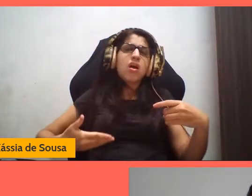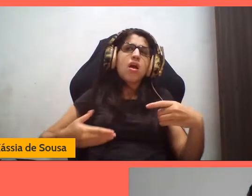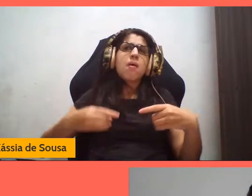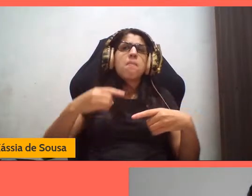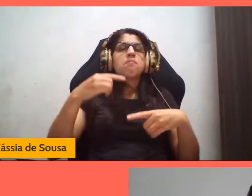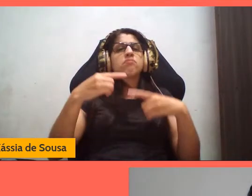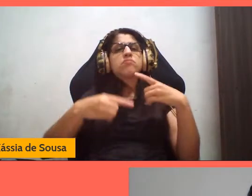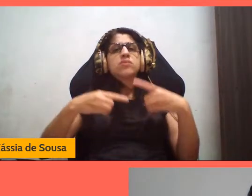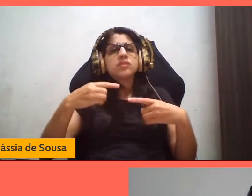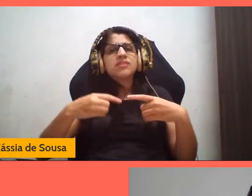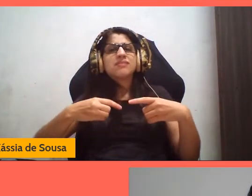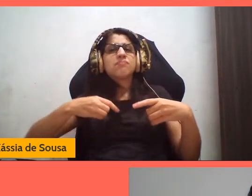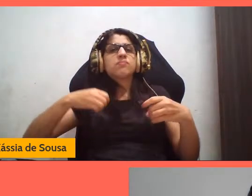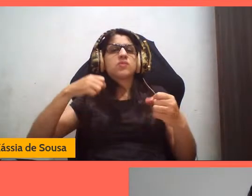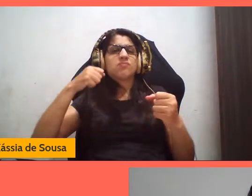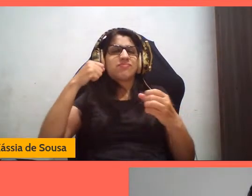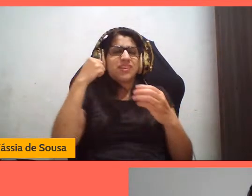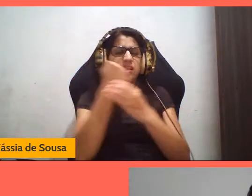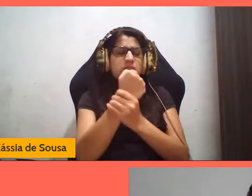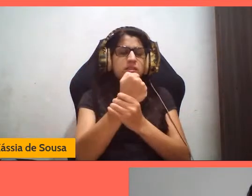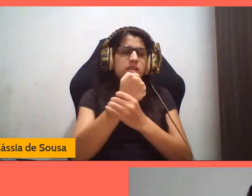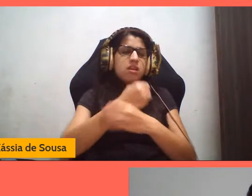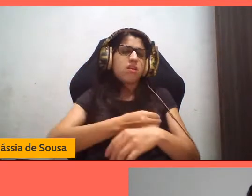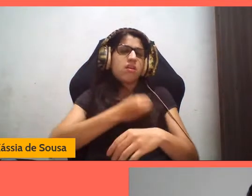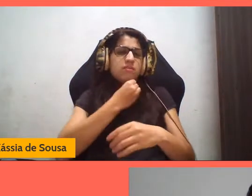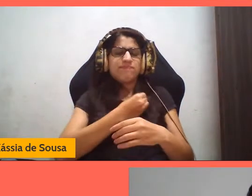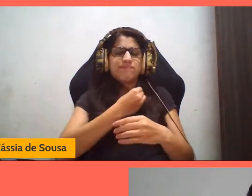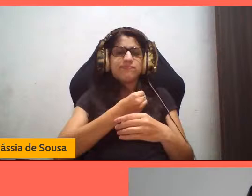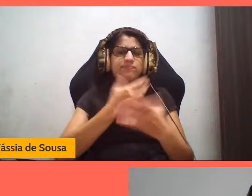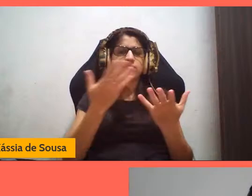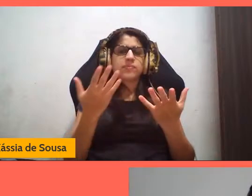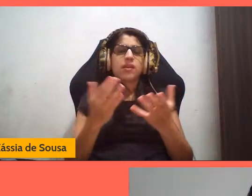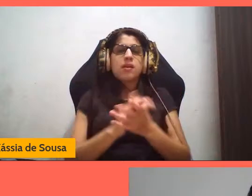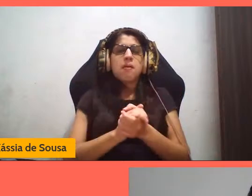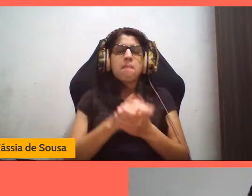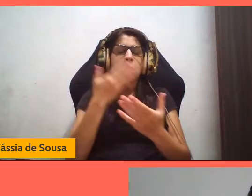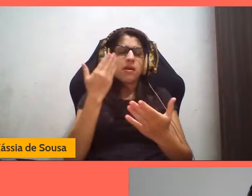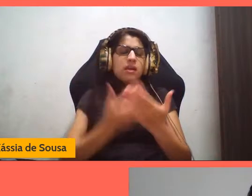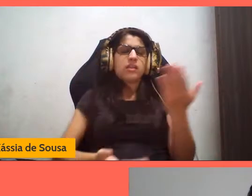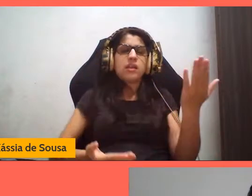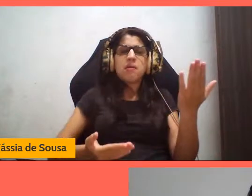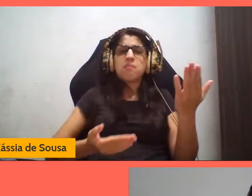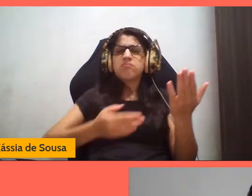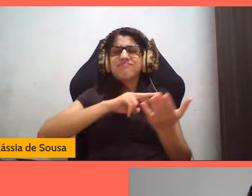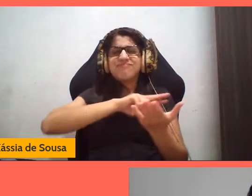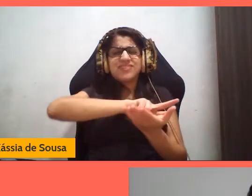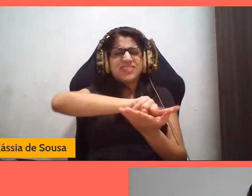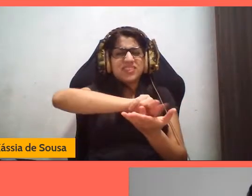vida. Perdemos a Raabe, como também o professor Luiz Júnior, e tantos outros, a professora...